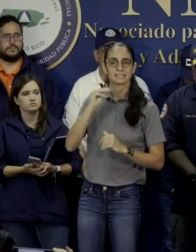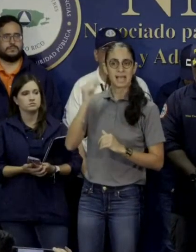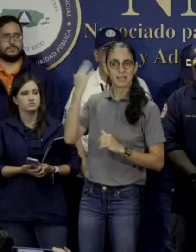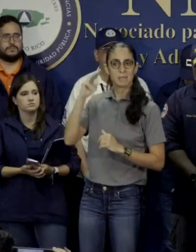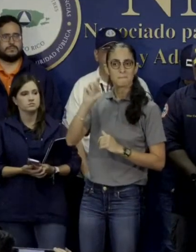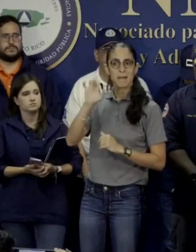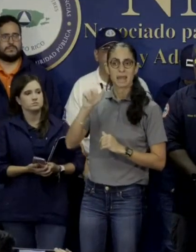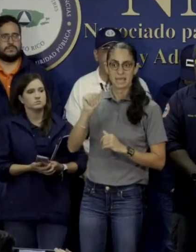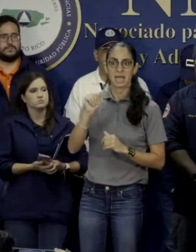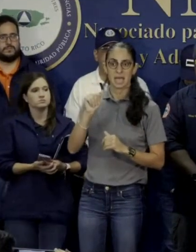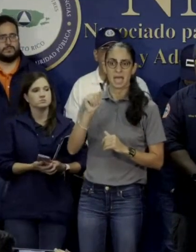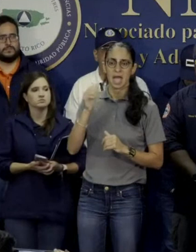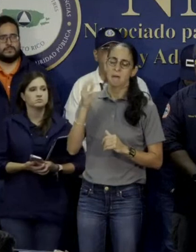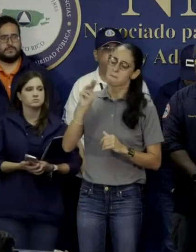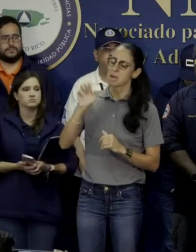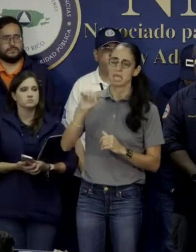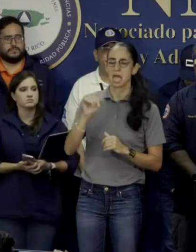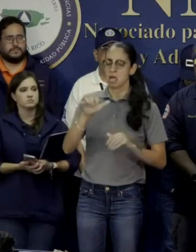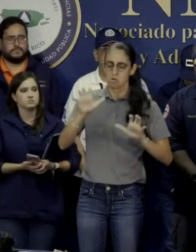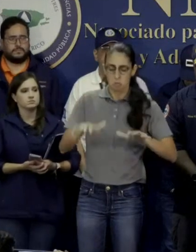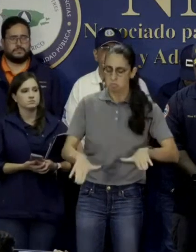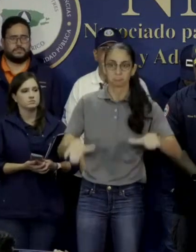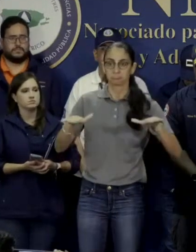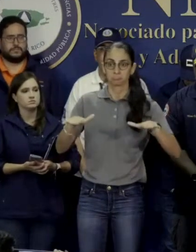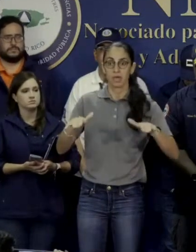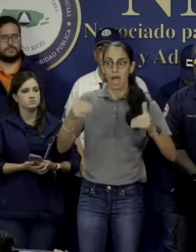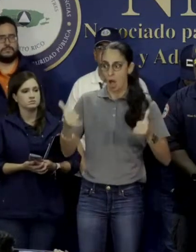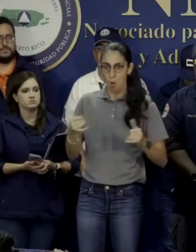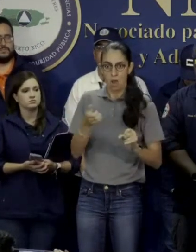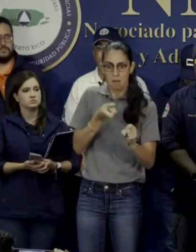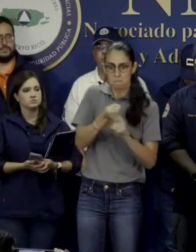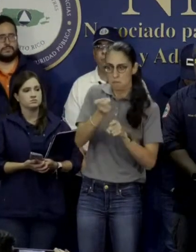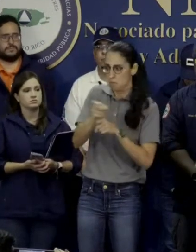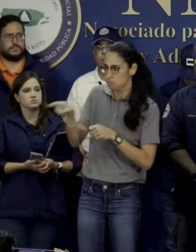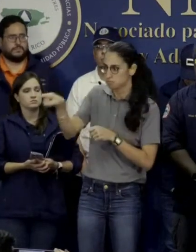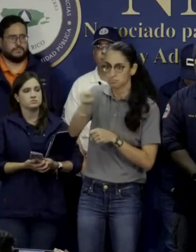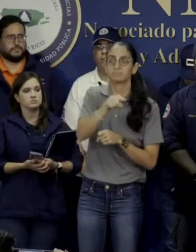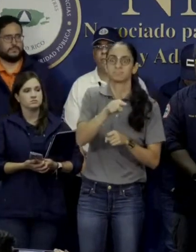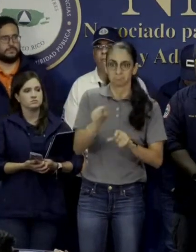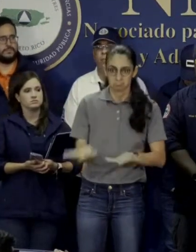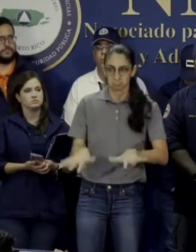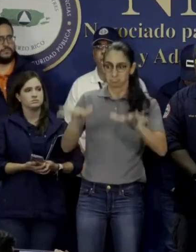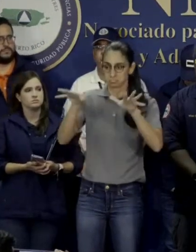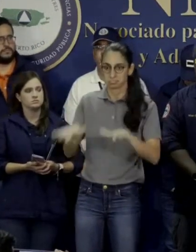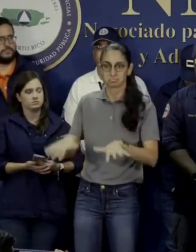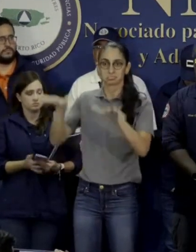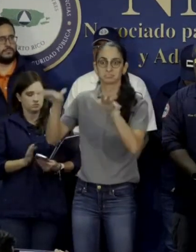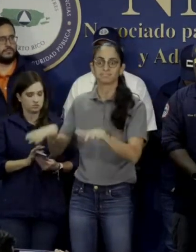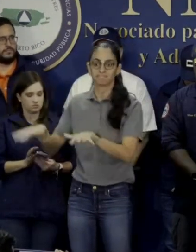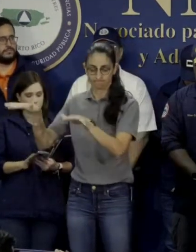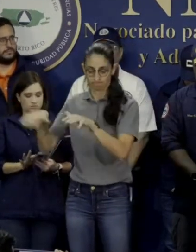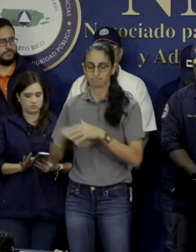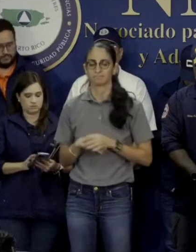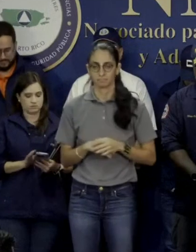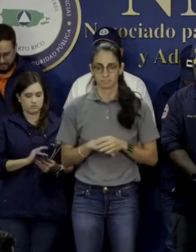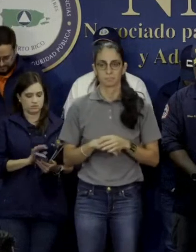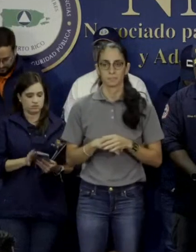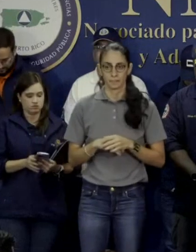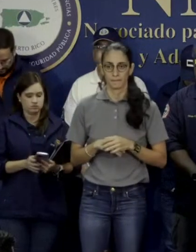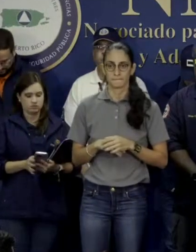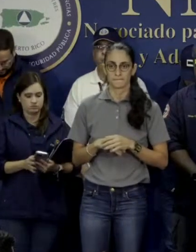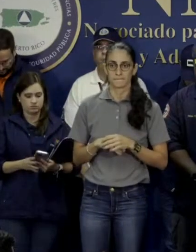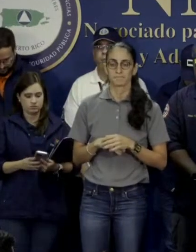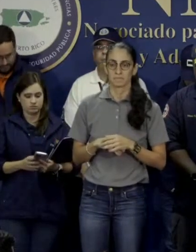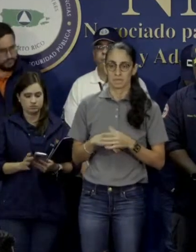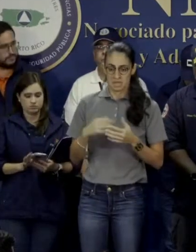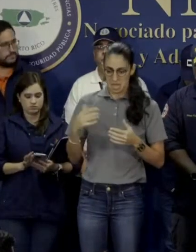consistencia de estas lluvias la hemos tenido durante todo el fin de semana y ya los suelos